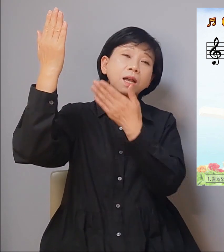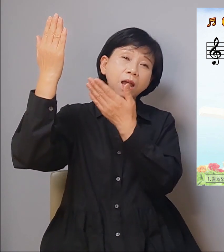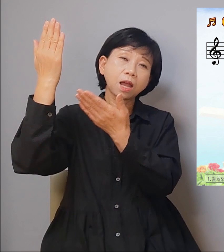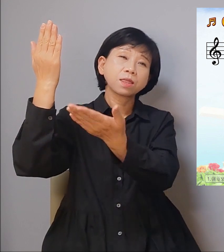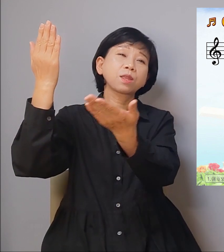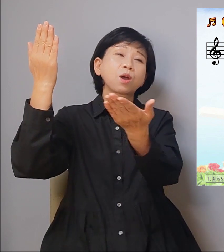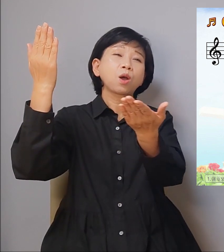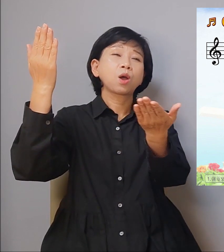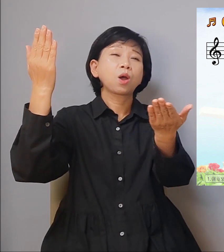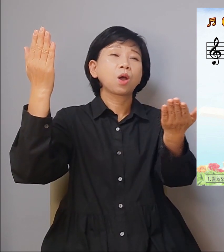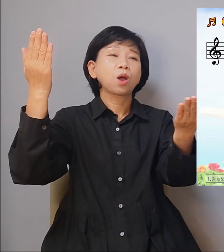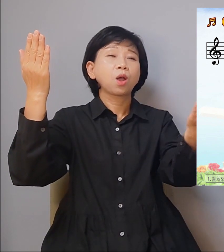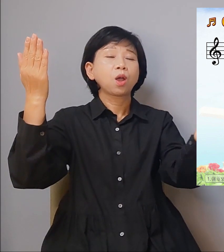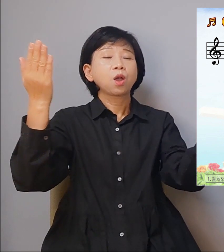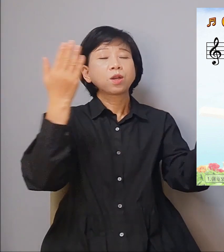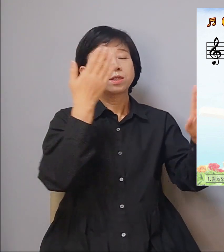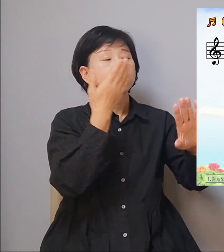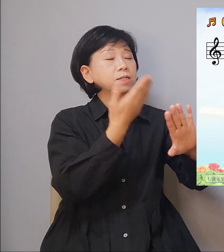그가